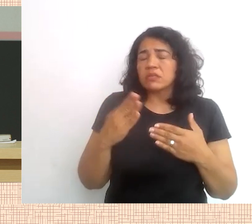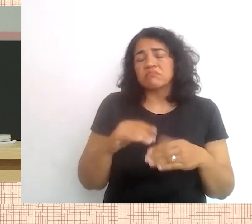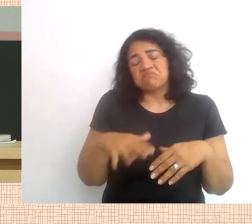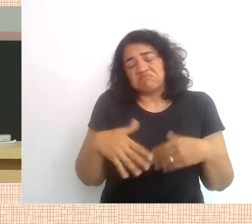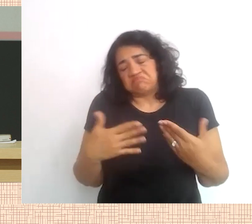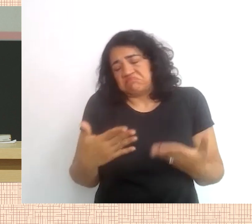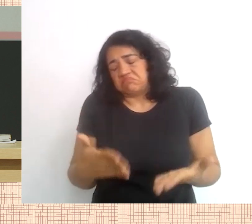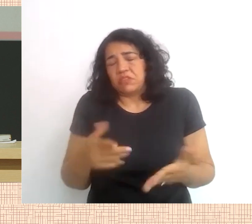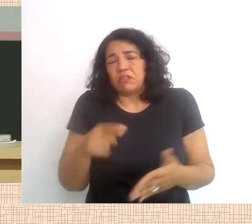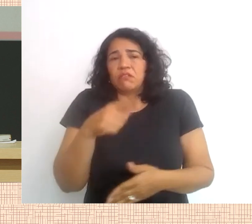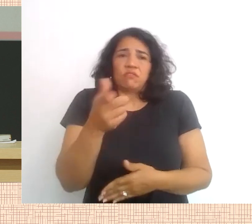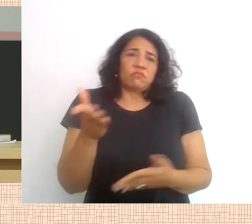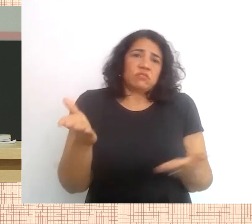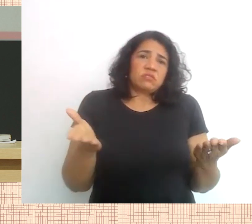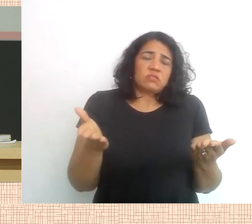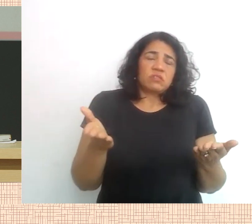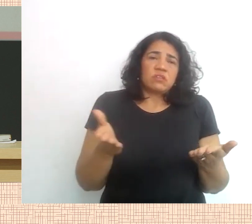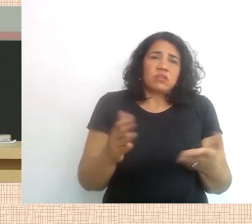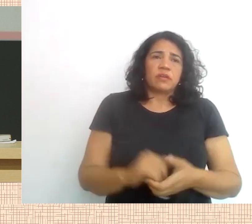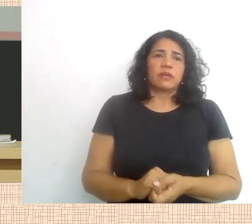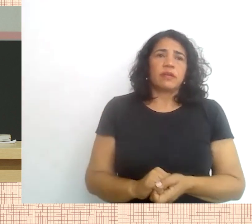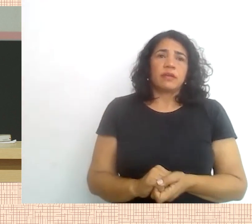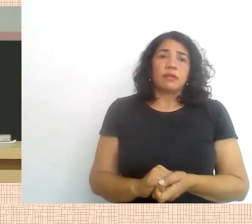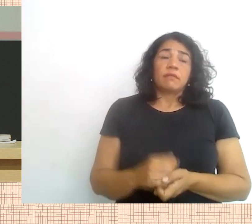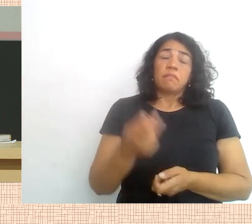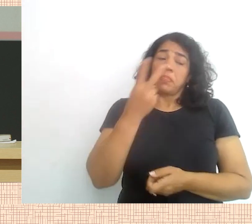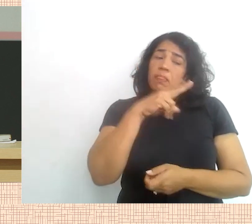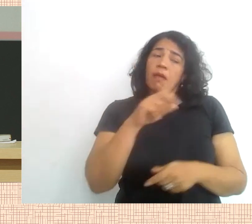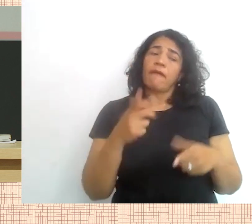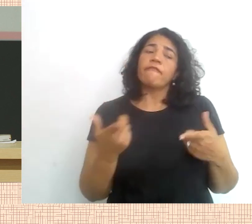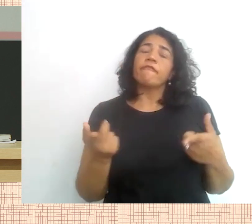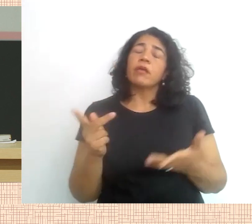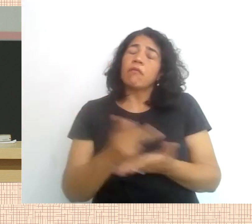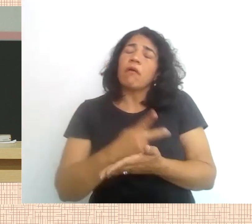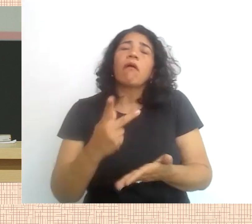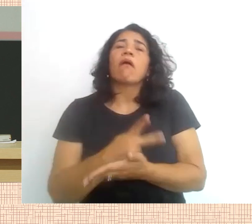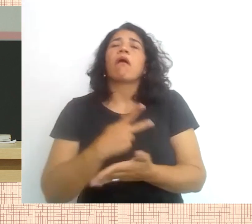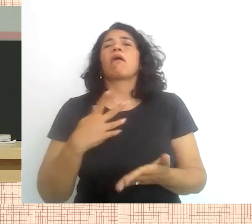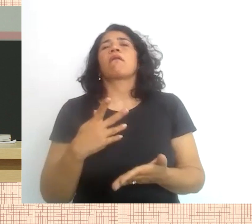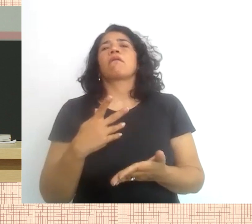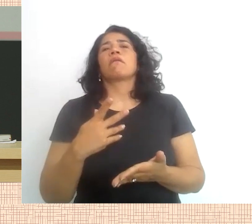então você está vendo coisa errada.